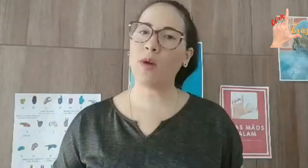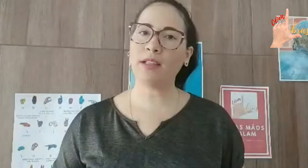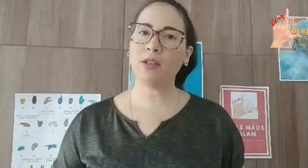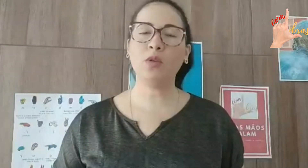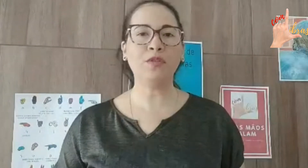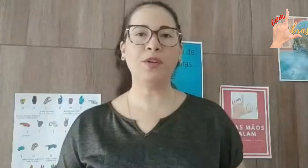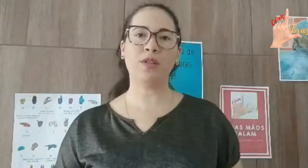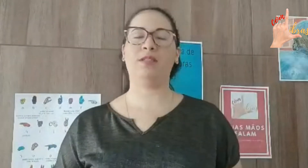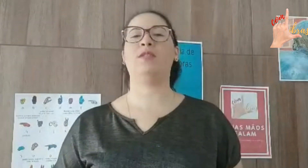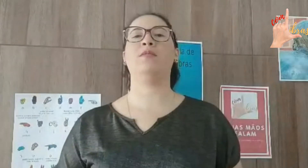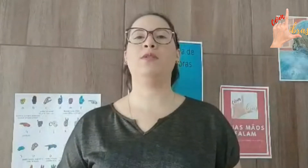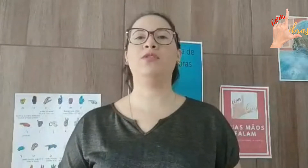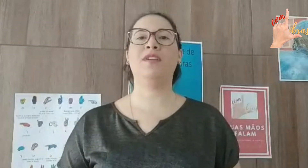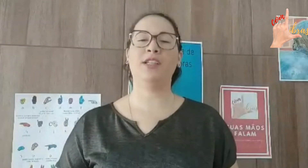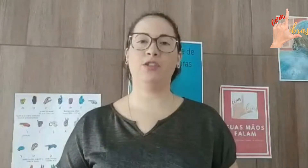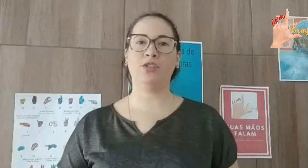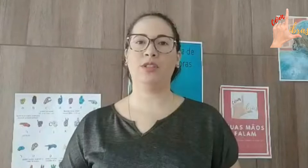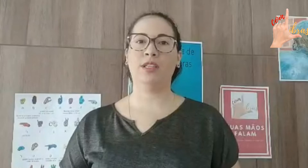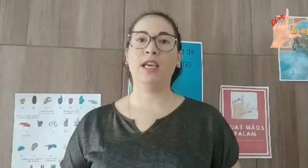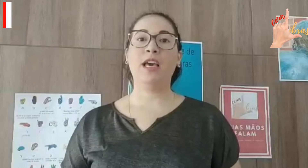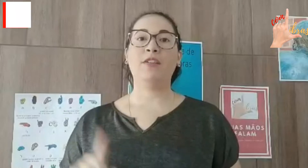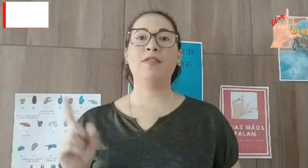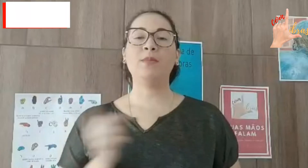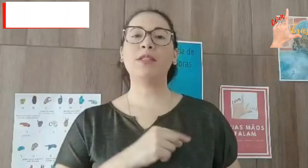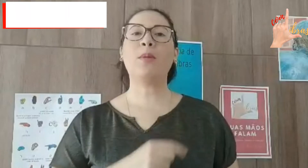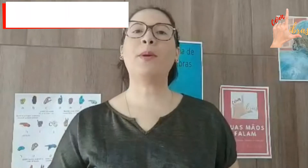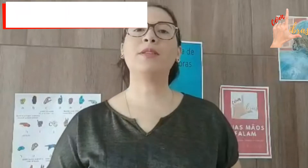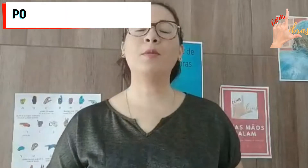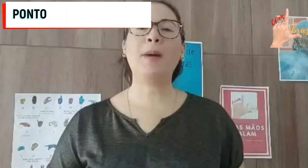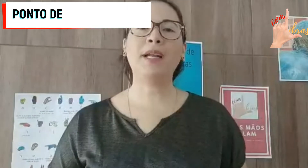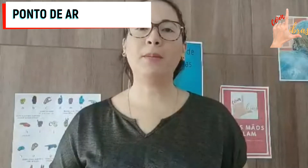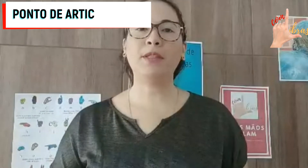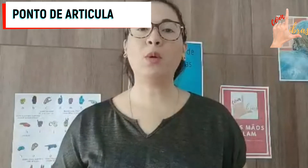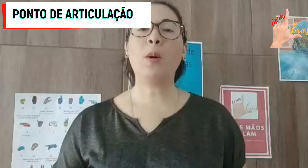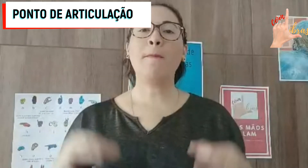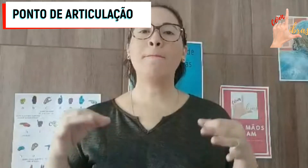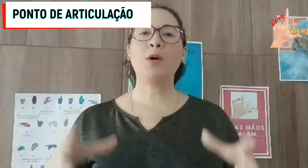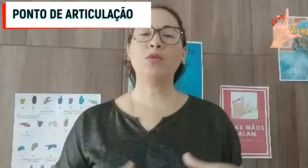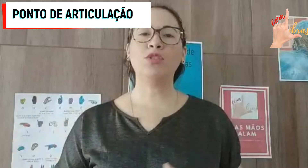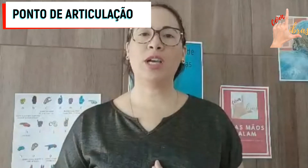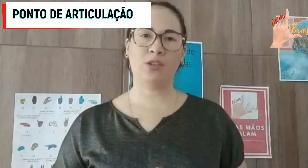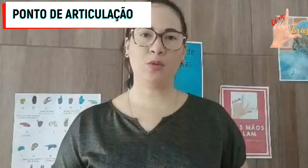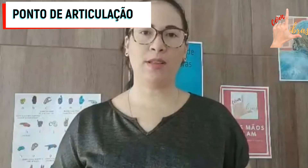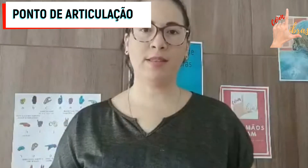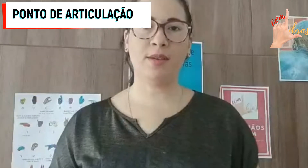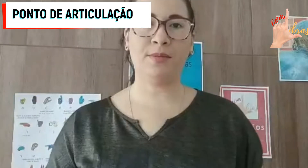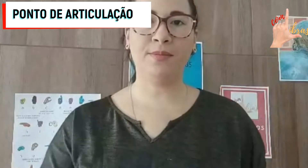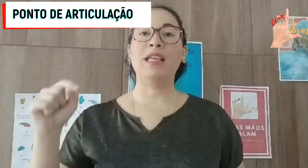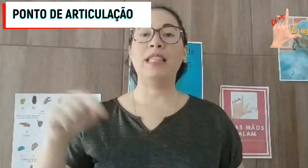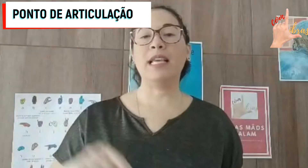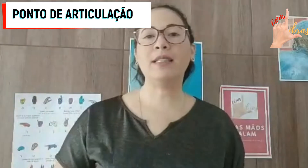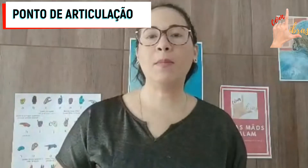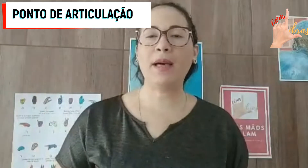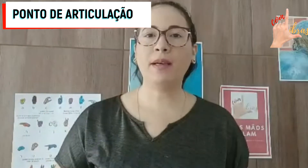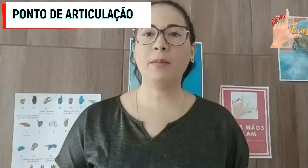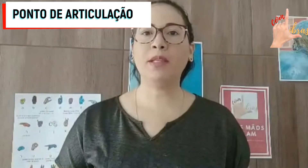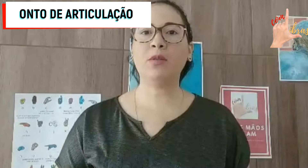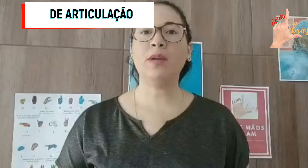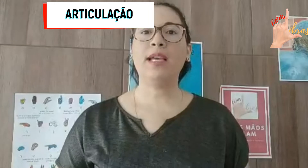64 configurações de mão diferentes. Vamos ao próximo parâmetro, ponto de articulação. Nesse parâmetro, ele